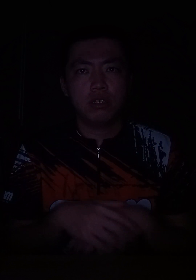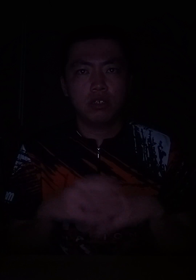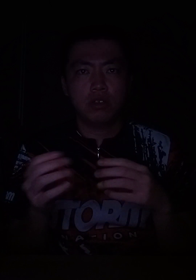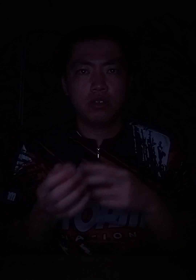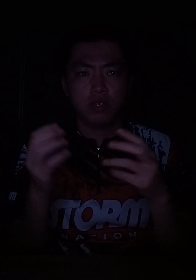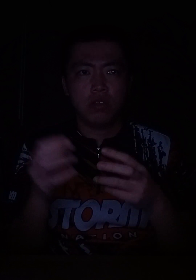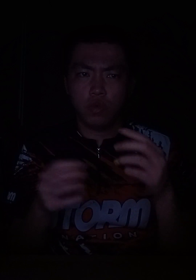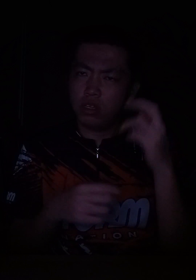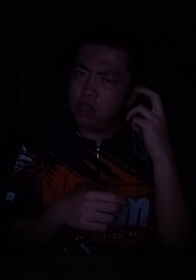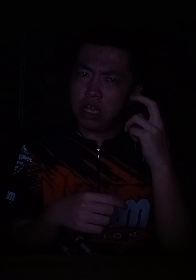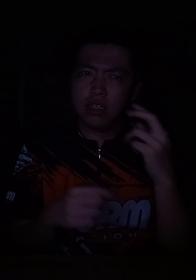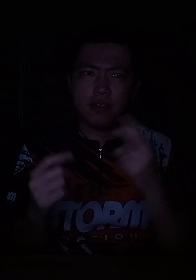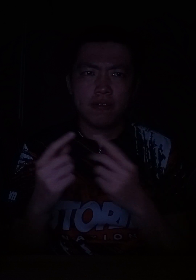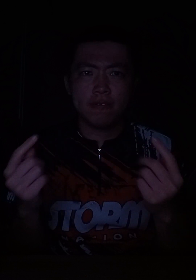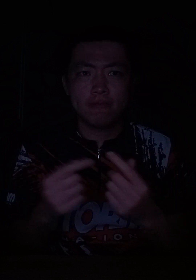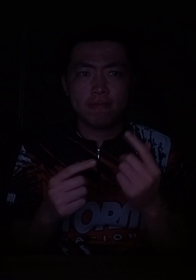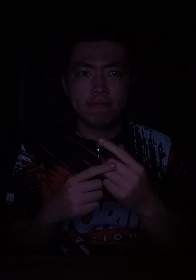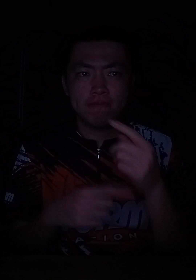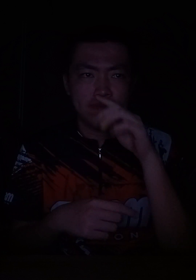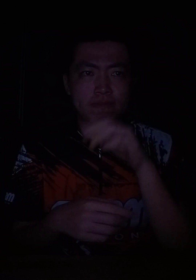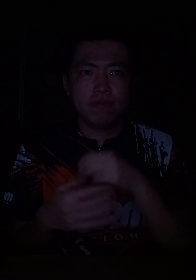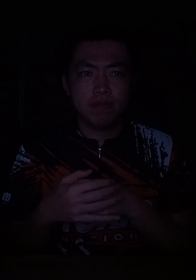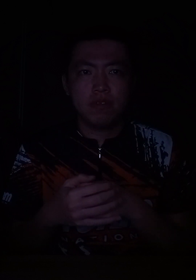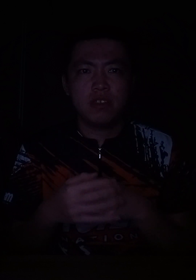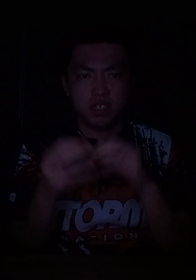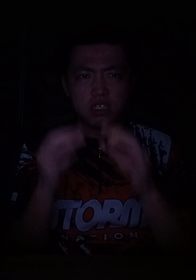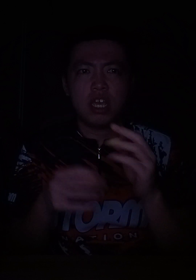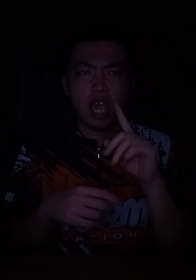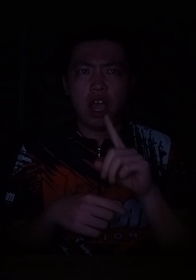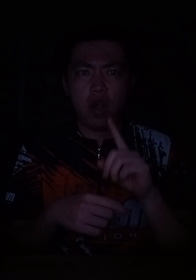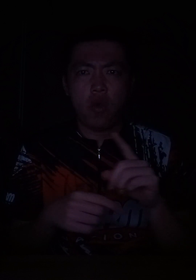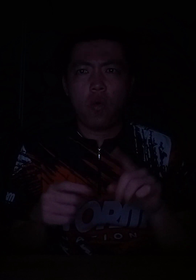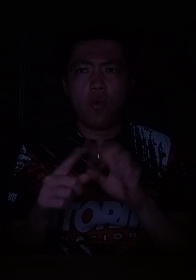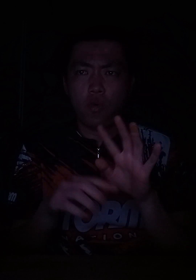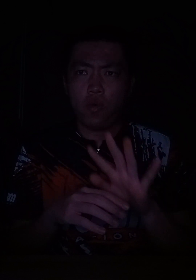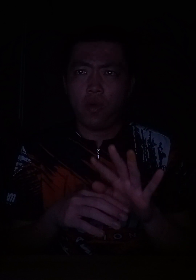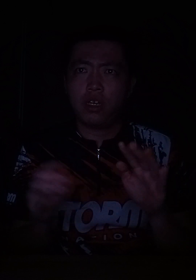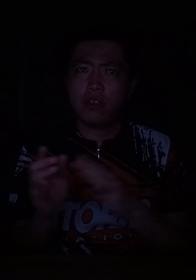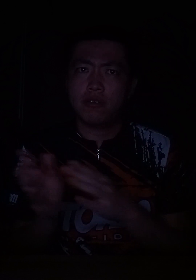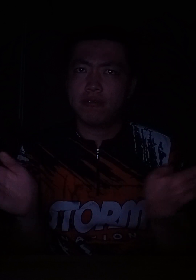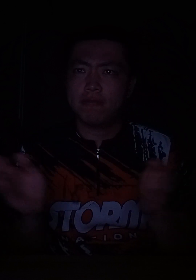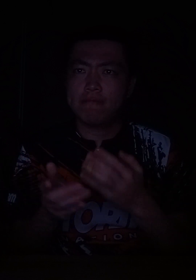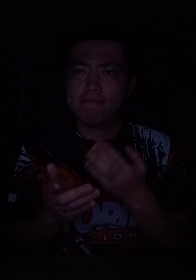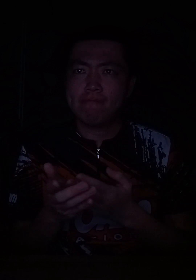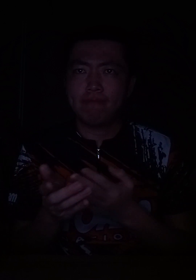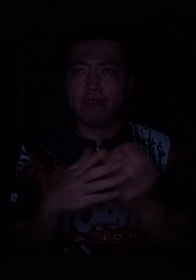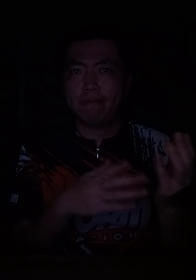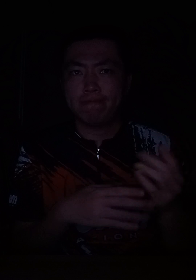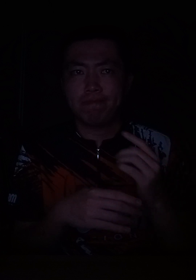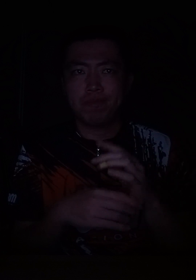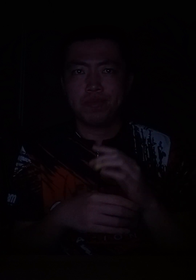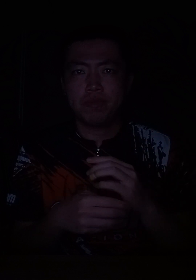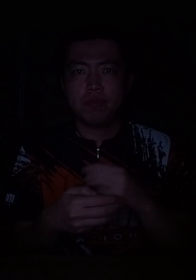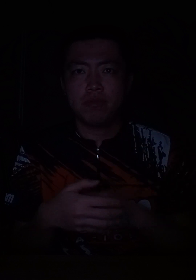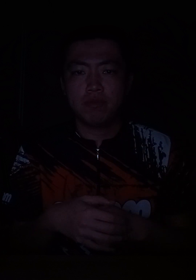신고하셨을 때 한 분만 처음에 오셨던 거예요? 그렇죠. 처음에 한 대가 나중에 좀 있으니까 한 대가. A씨는